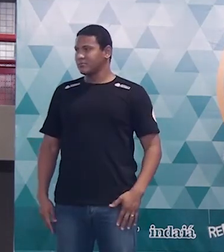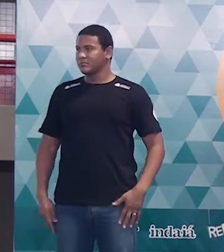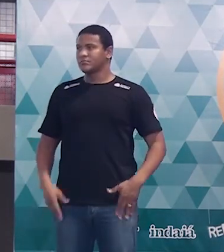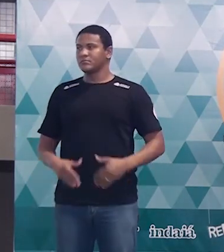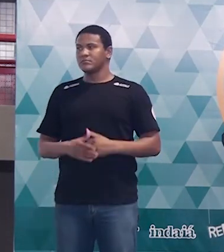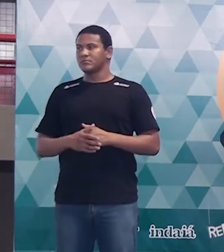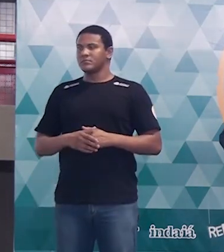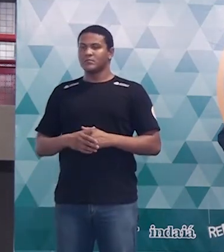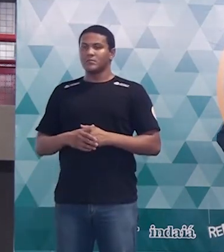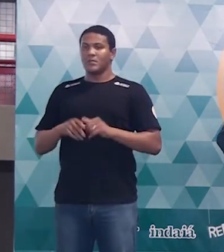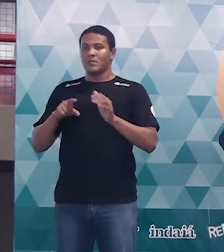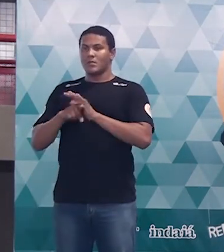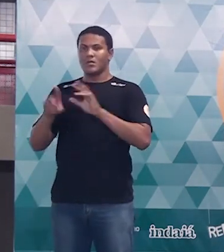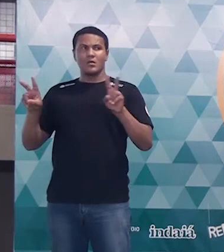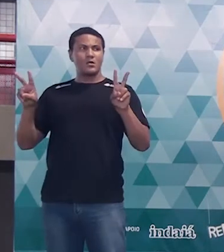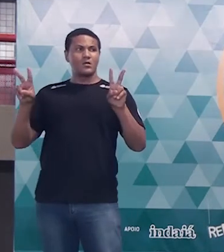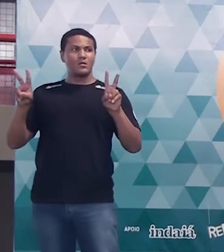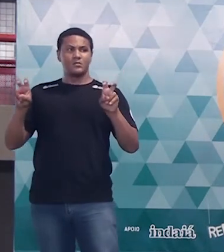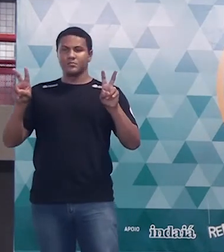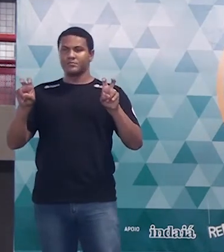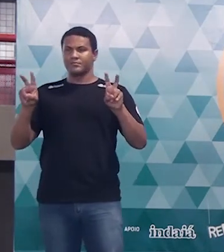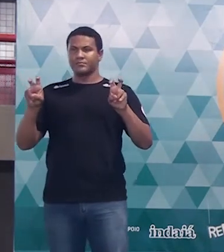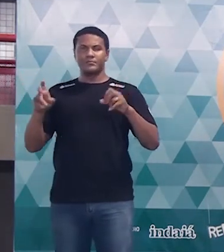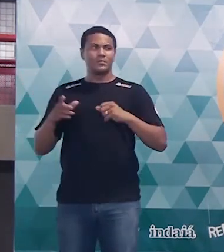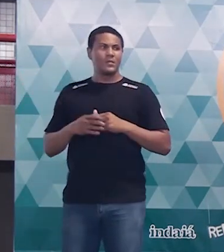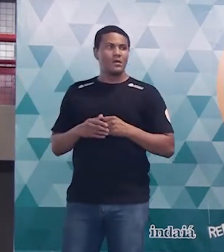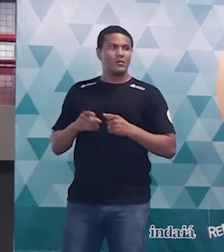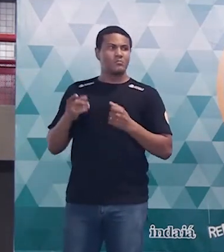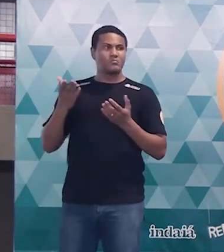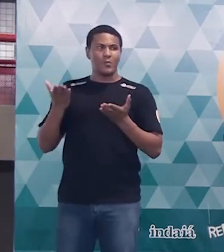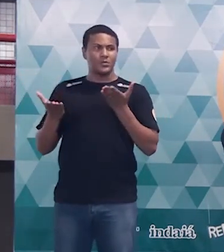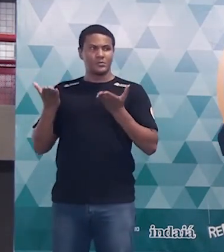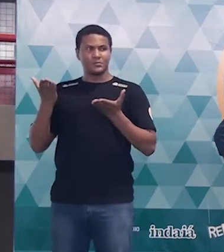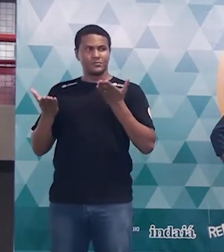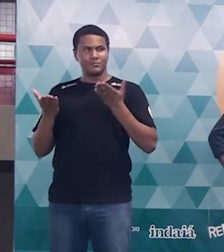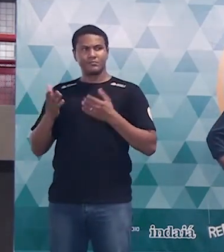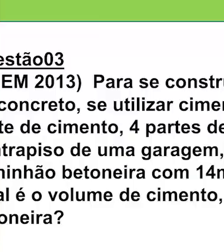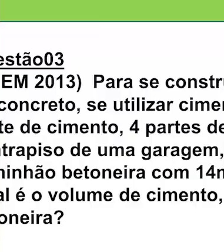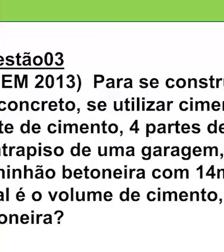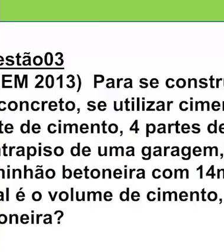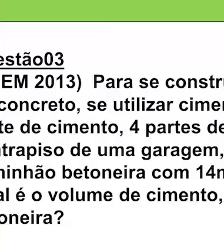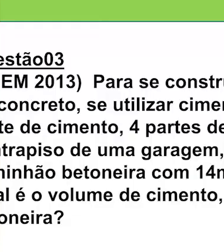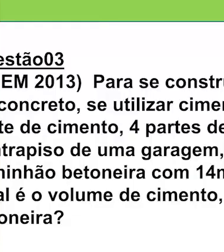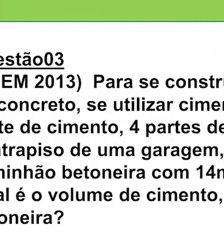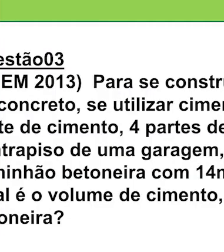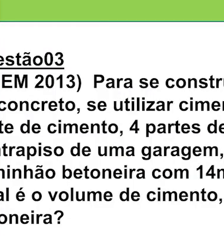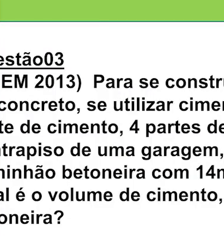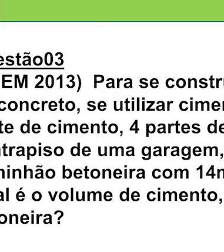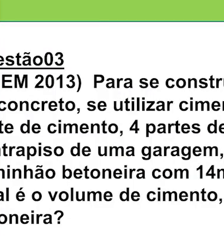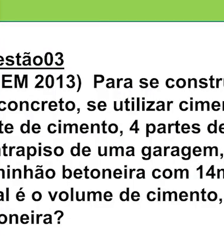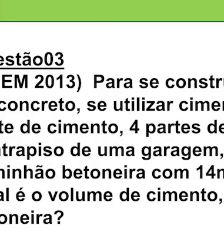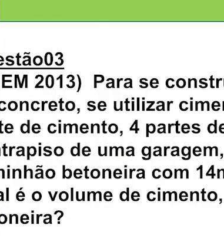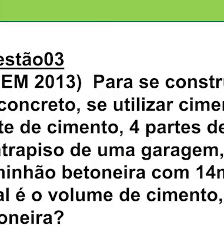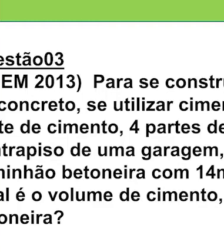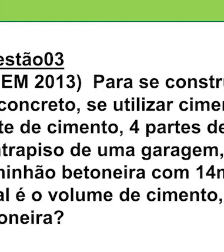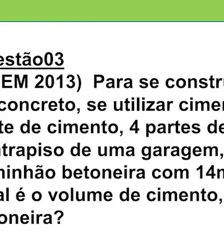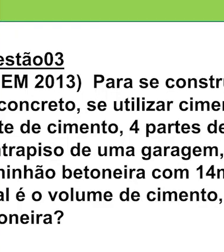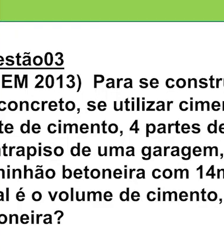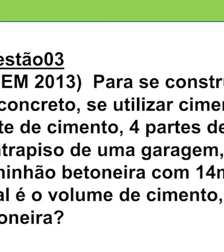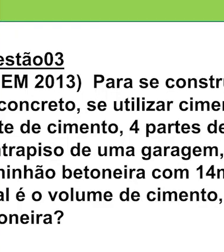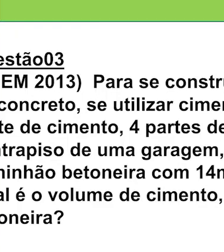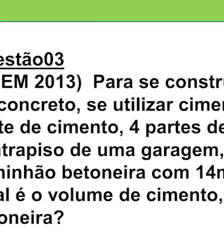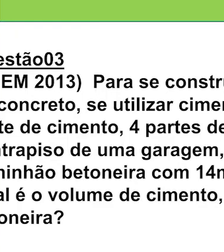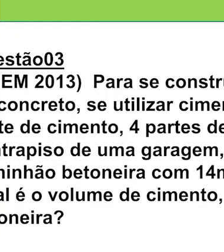Questão de proporção. Fala-se o seguinte: para se construir um contrapiso, é comum